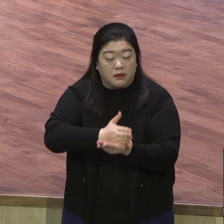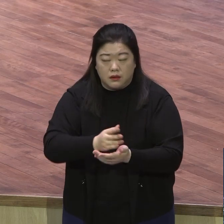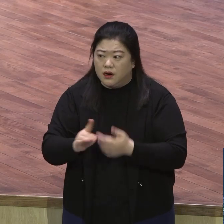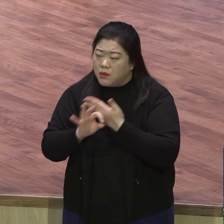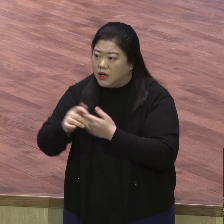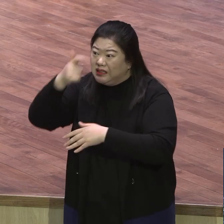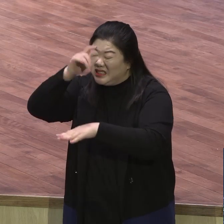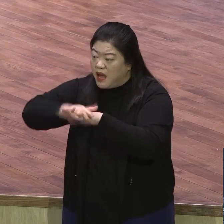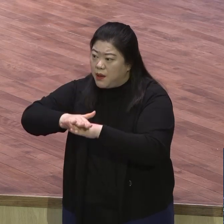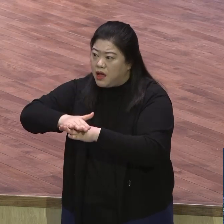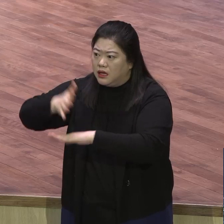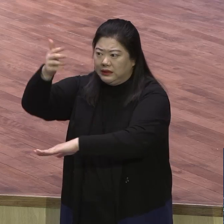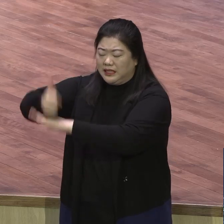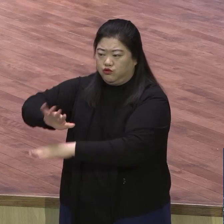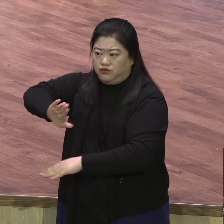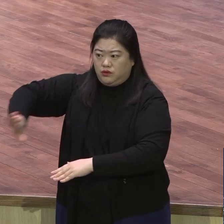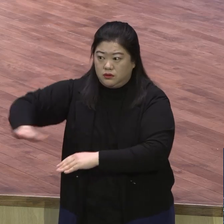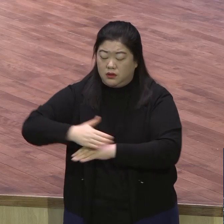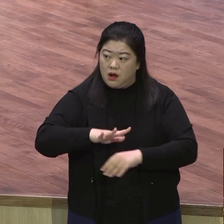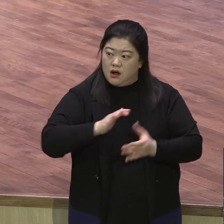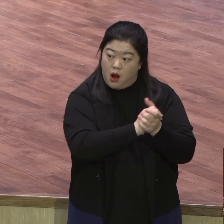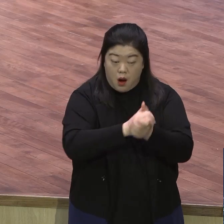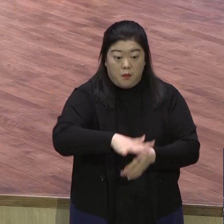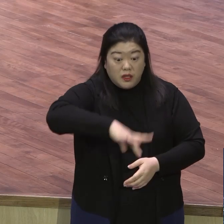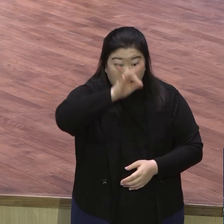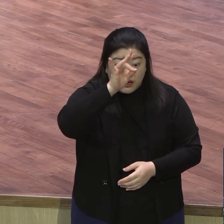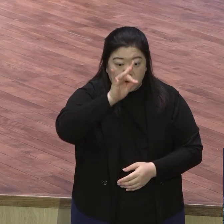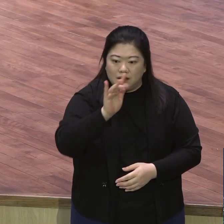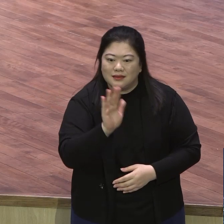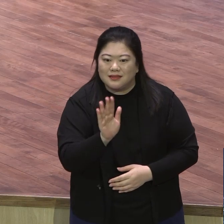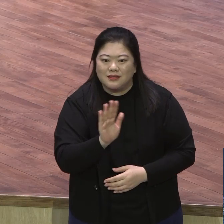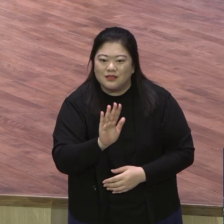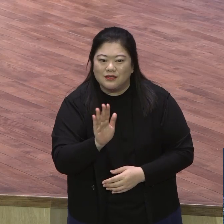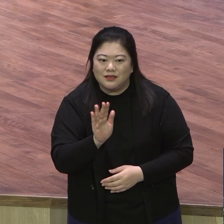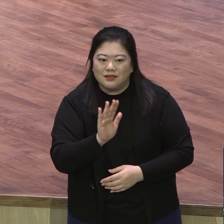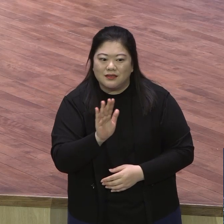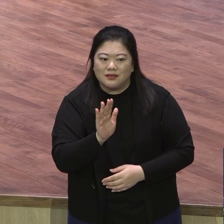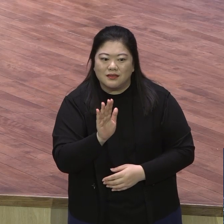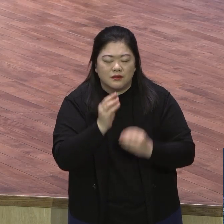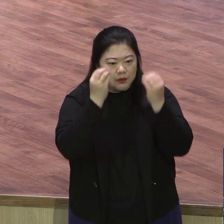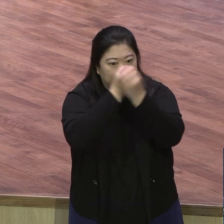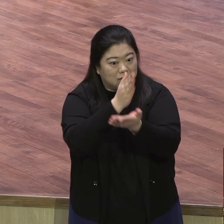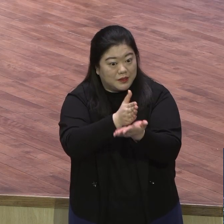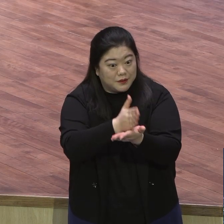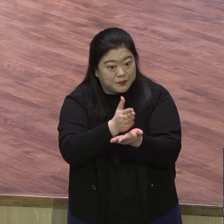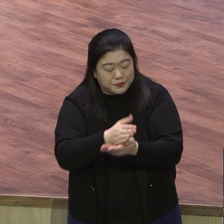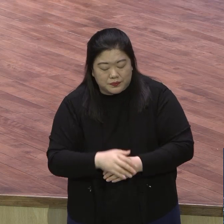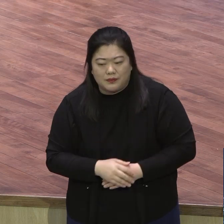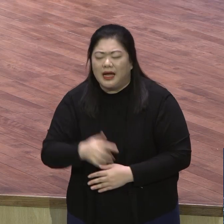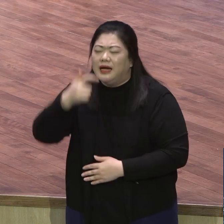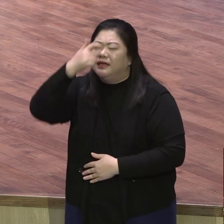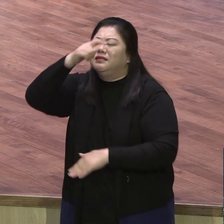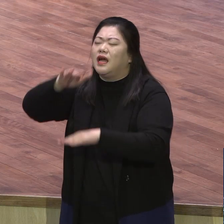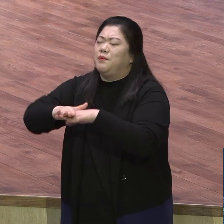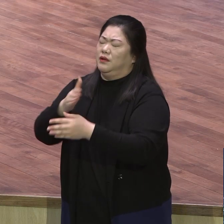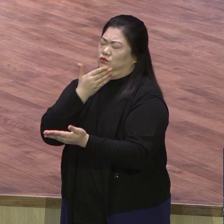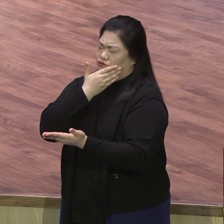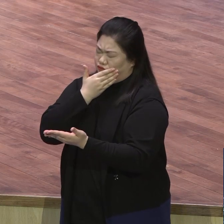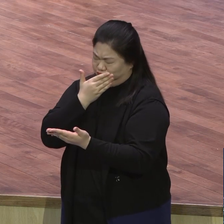더 중요한 것으로 해석할 수가 있는데 그 뜻이 아니잖아요. 그 뜻이 뭐냐. 예배가 너무